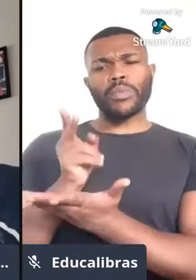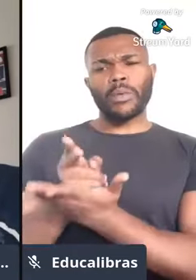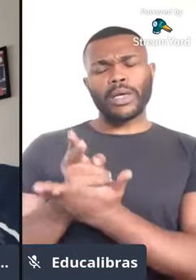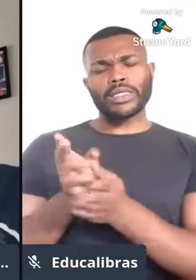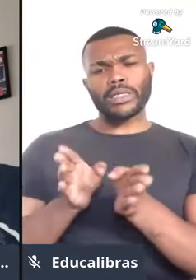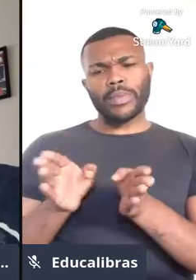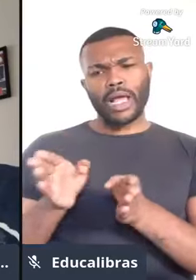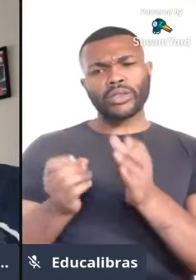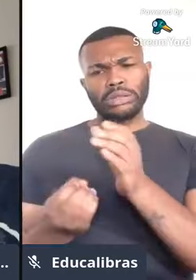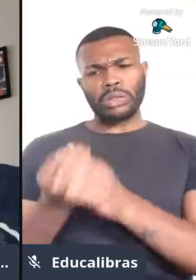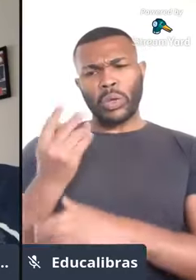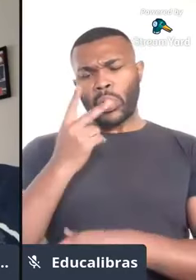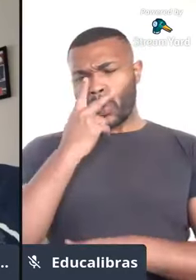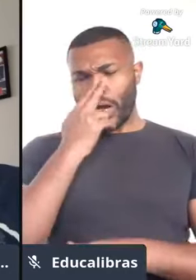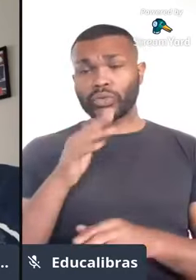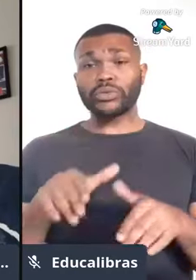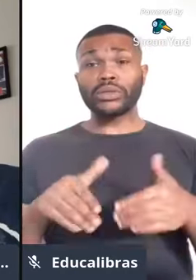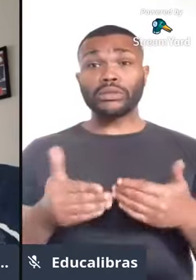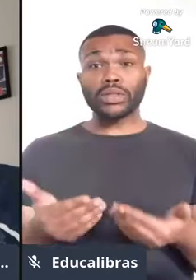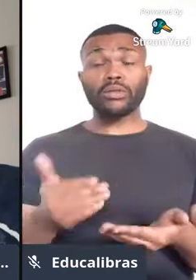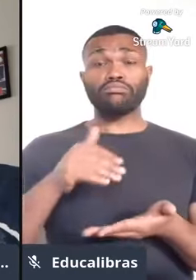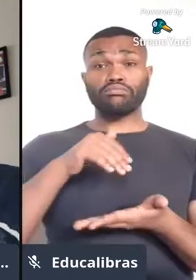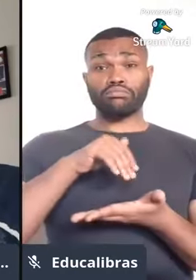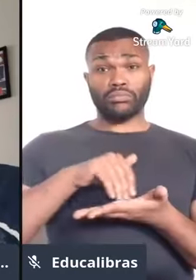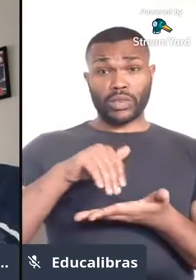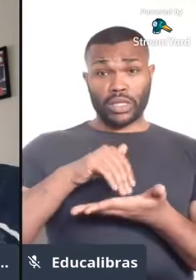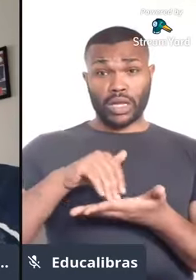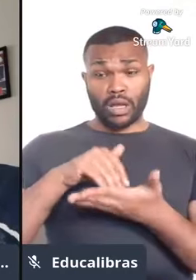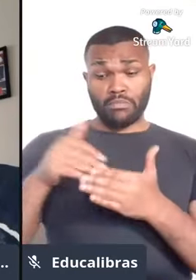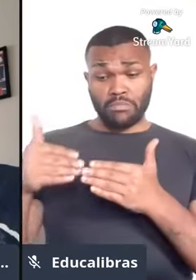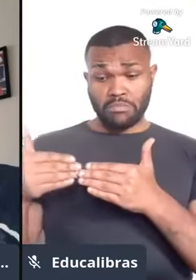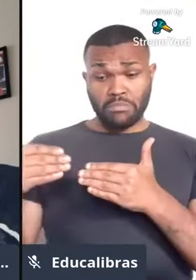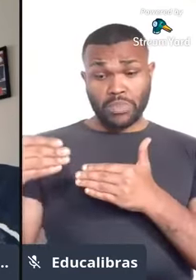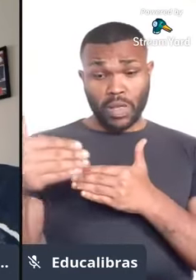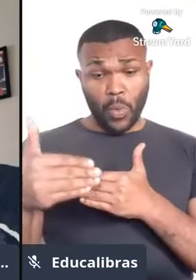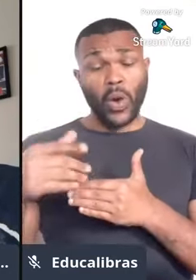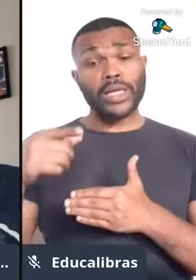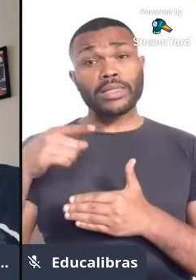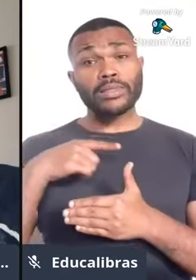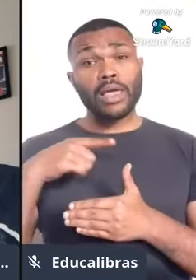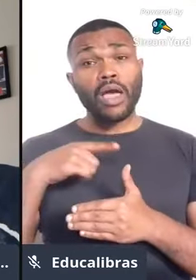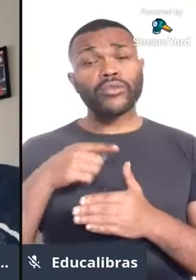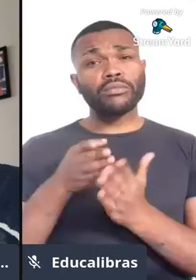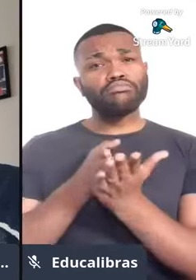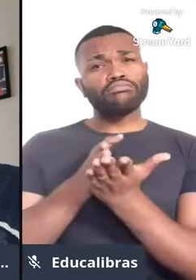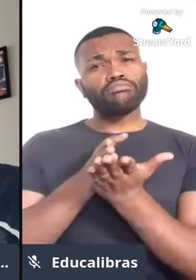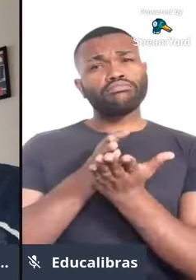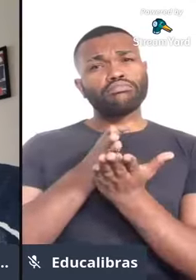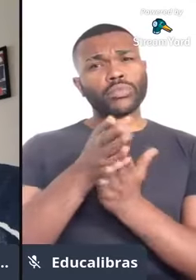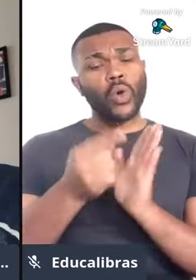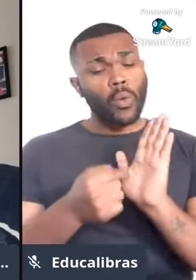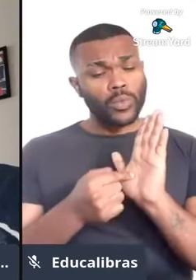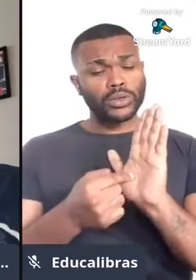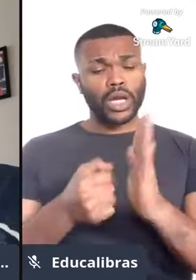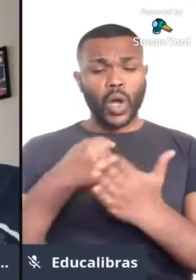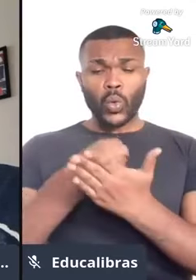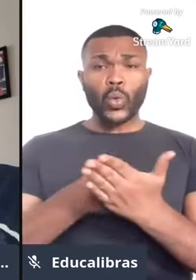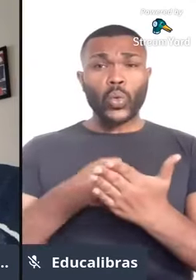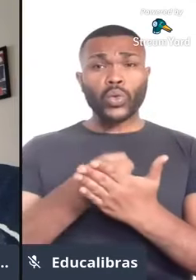Então, a secretaria ela veio trazer uma outra direção para a luta da pessoa com deficiência no